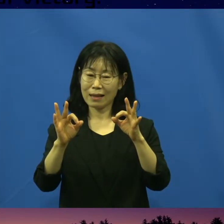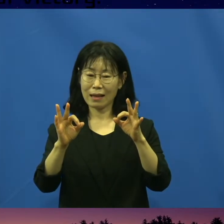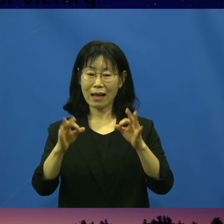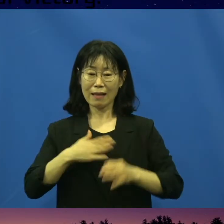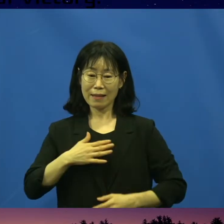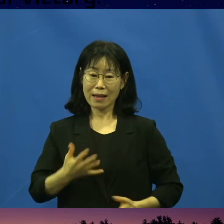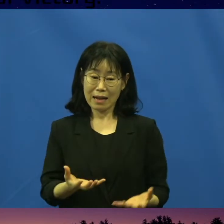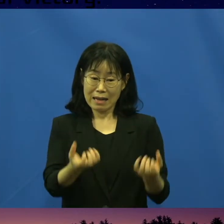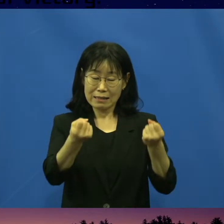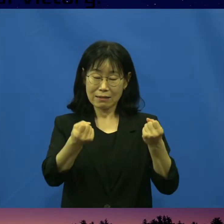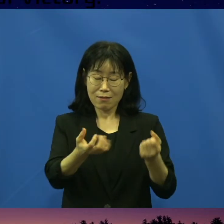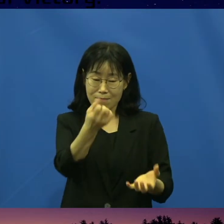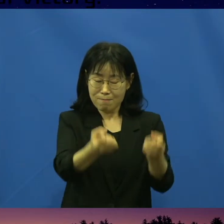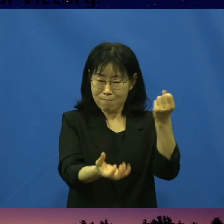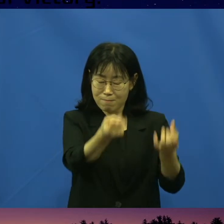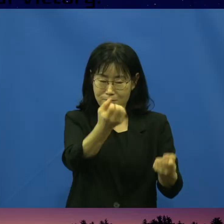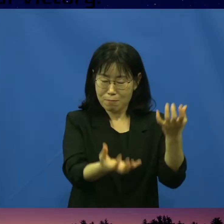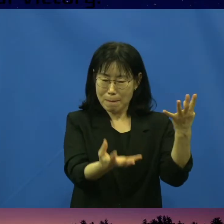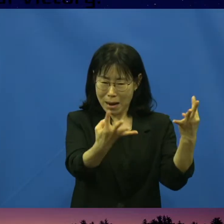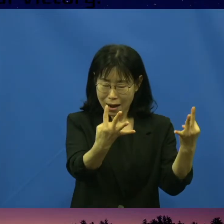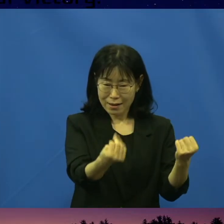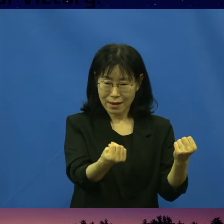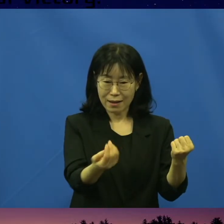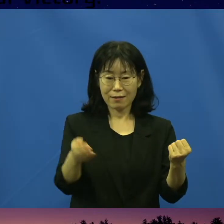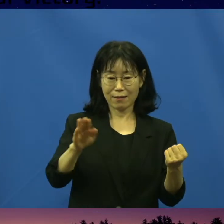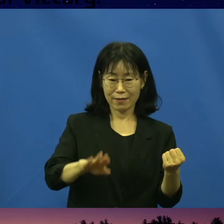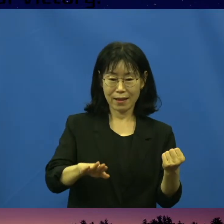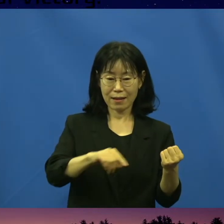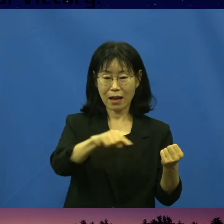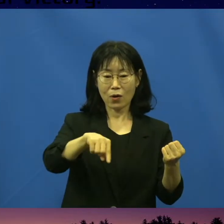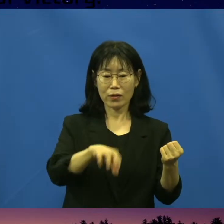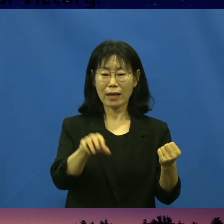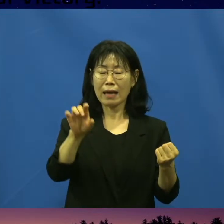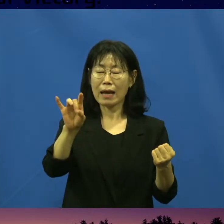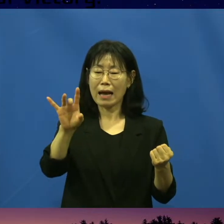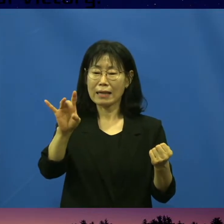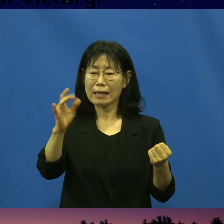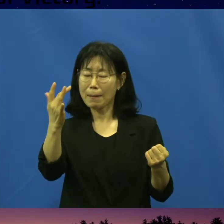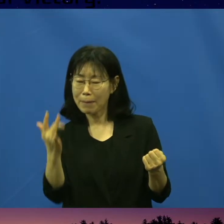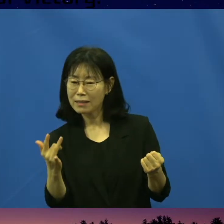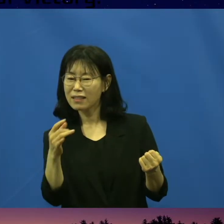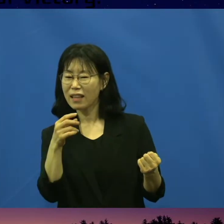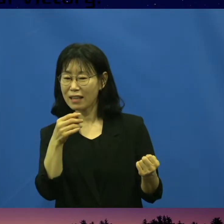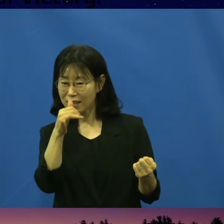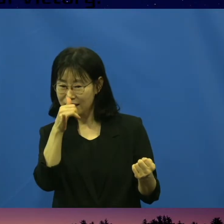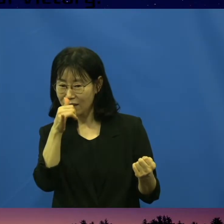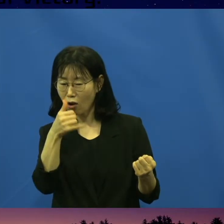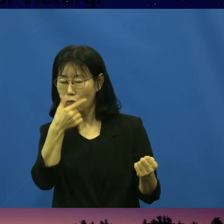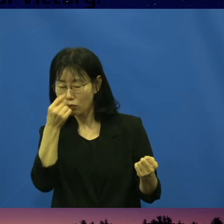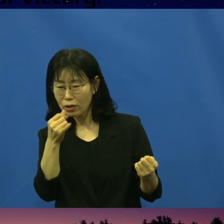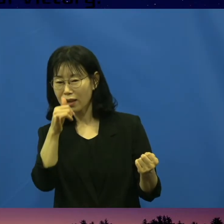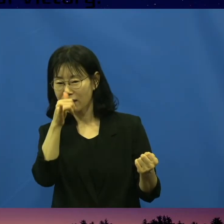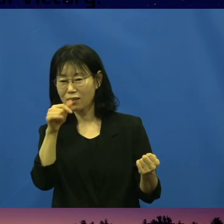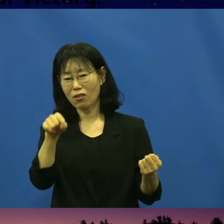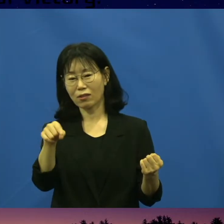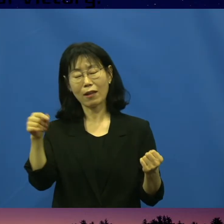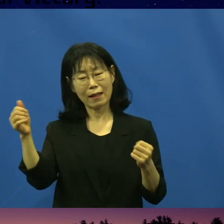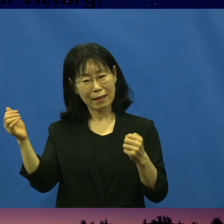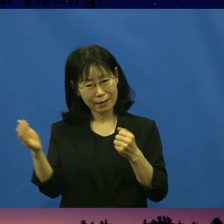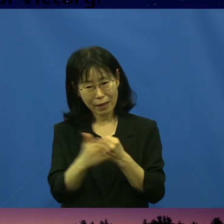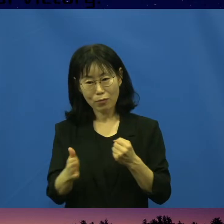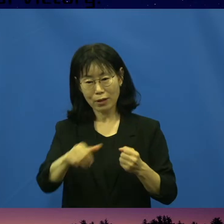근데 어떤 한 가지의 결함이 그 인생을 불행하게 만듭니다. 이거예요 지금 여기. 그는 큰